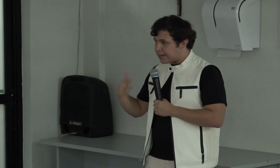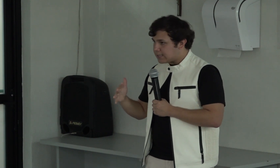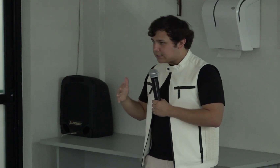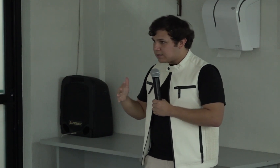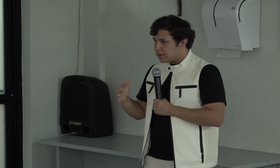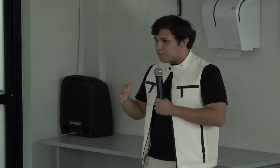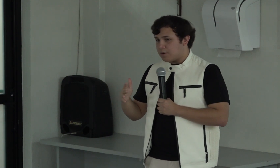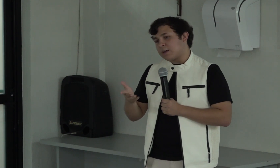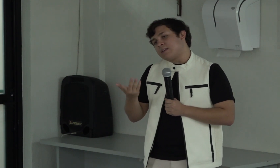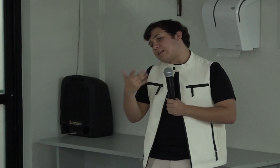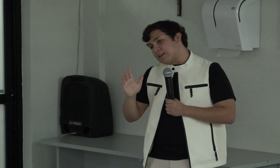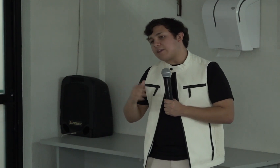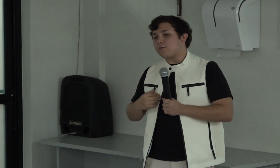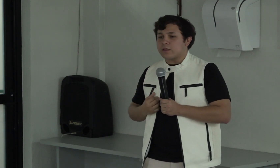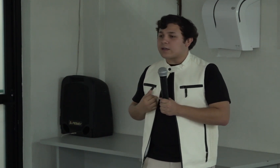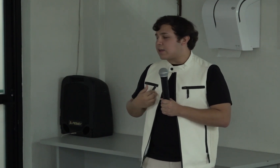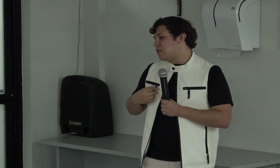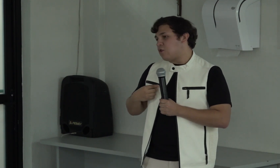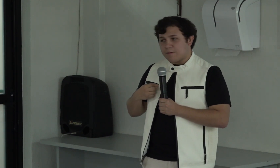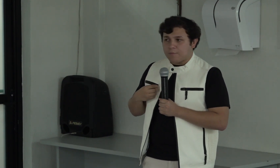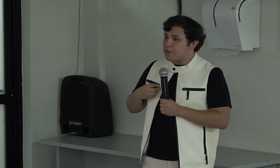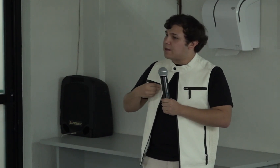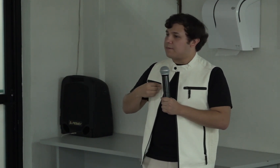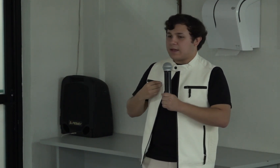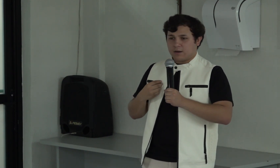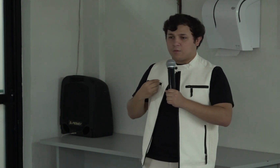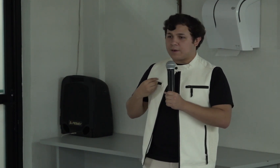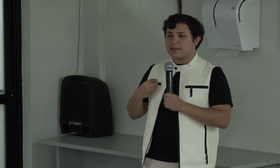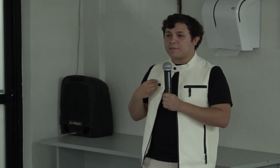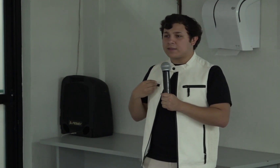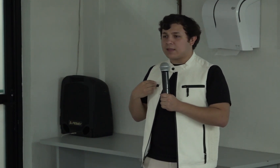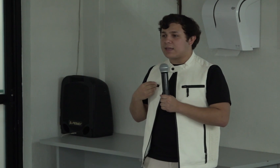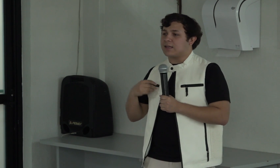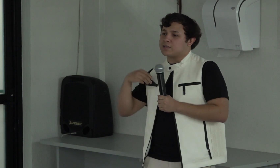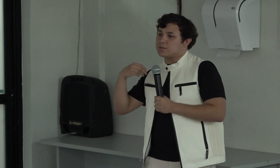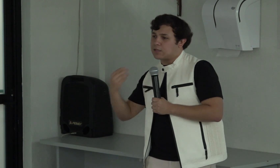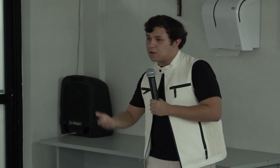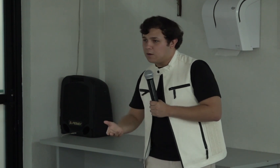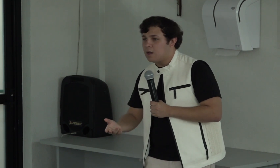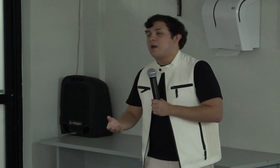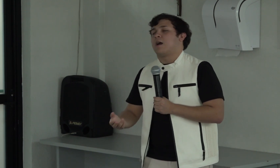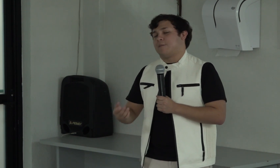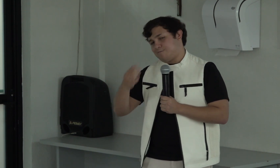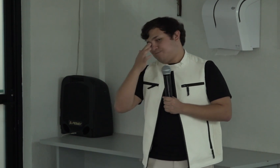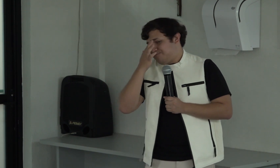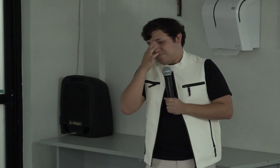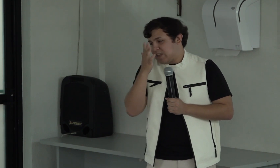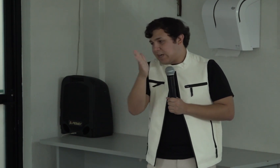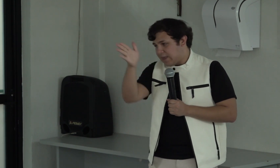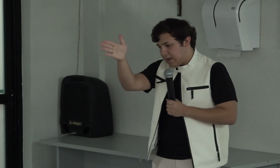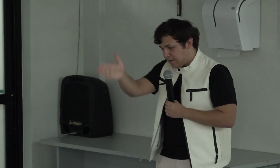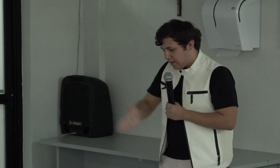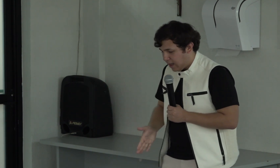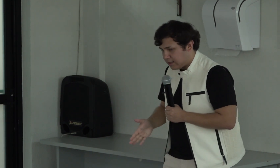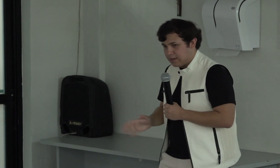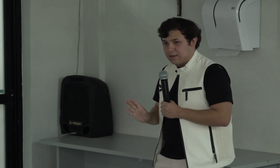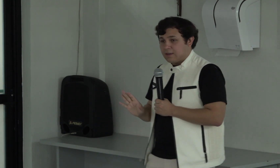caseras porque ya se dieron cuenta que no iba a poder hablar completamente. ¿Y qué sucedió? Se queda así. No